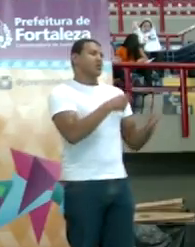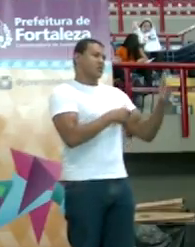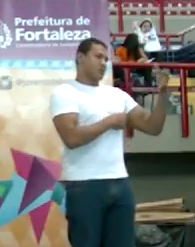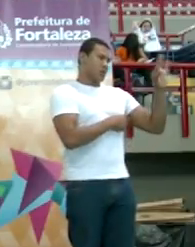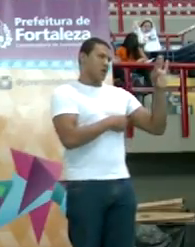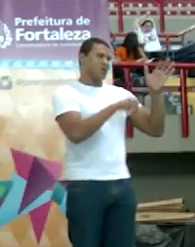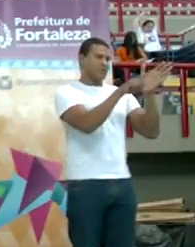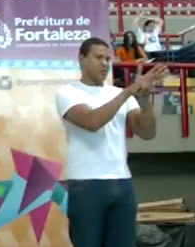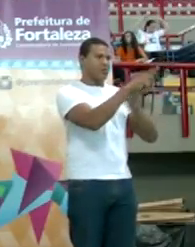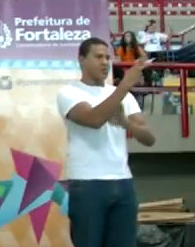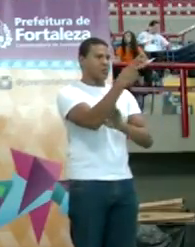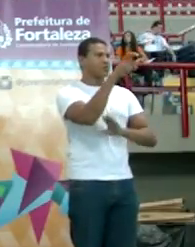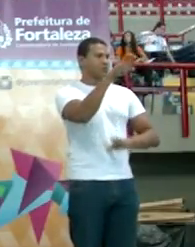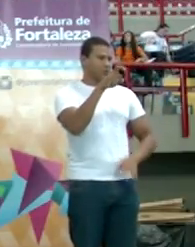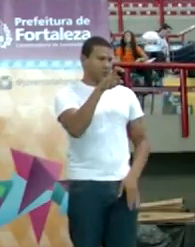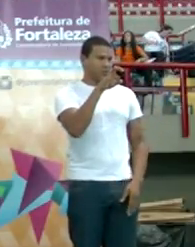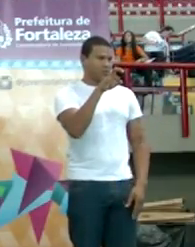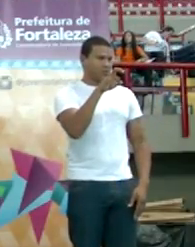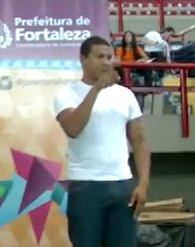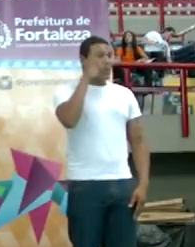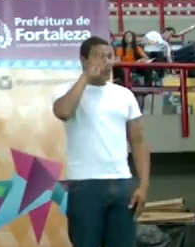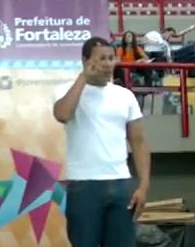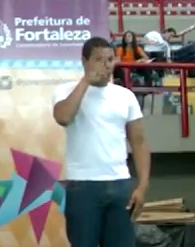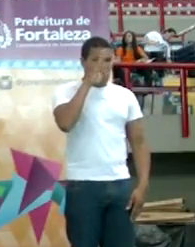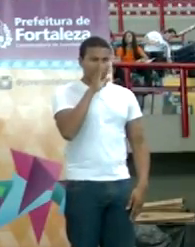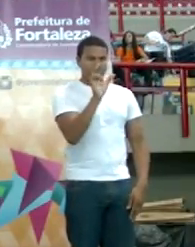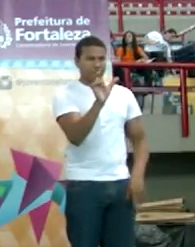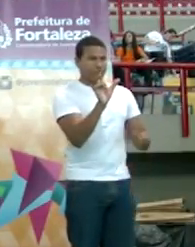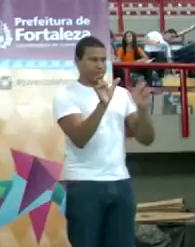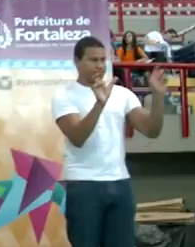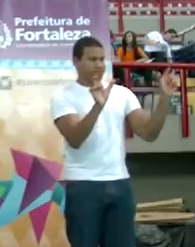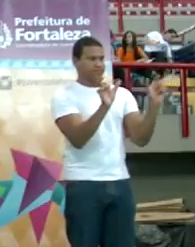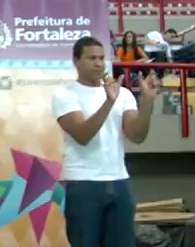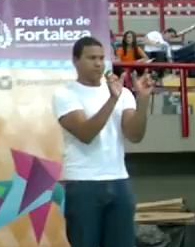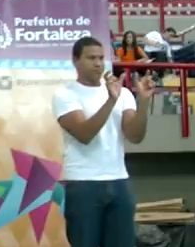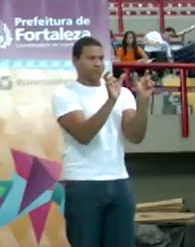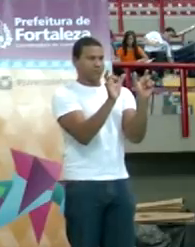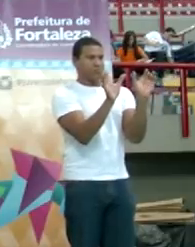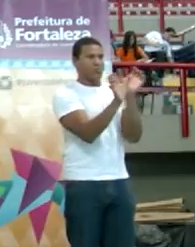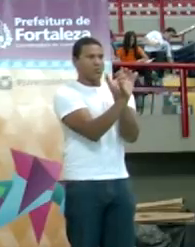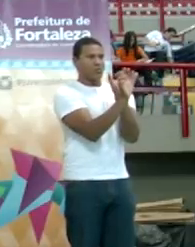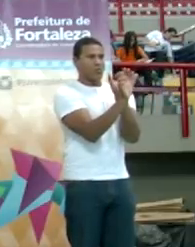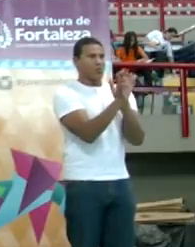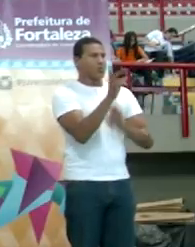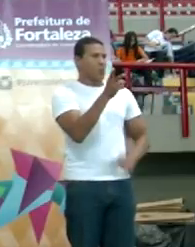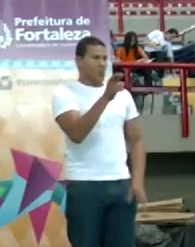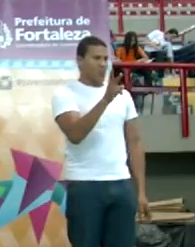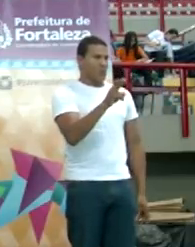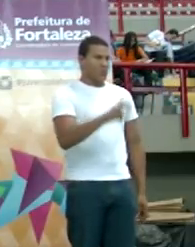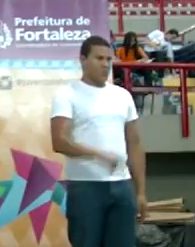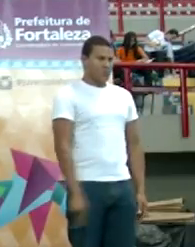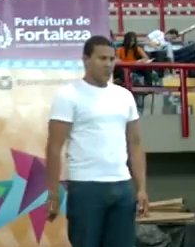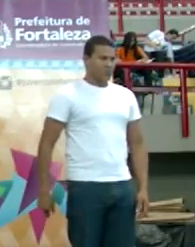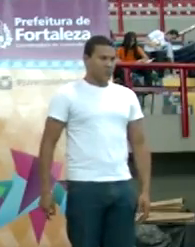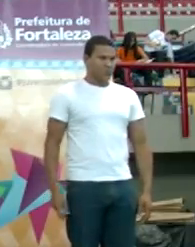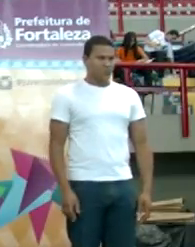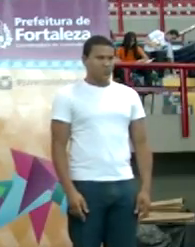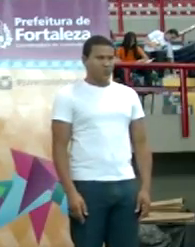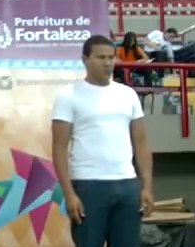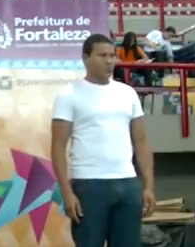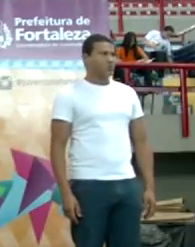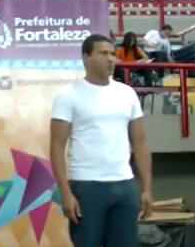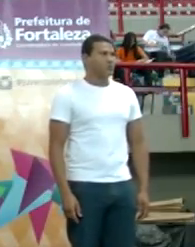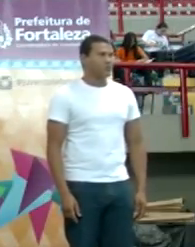2x. Lembrando, dobra de um lado, dobra de um outro. Dobra na frente, dobra atrás na figura. Podemos?